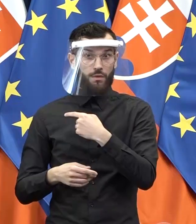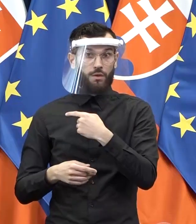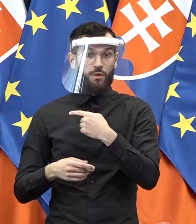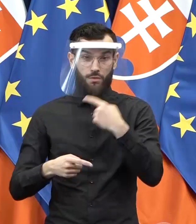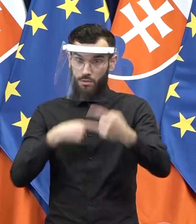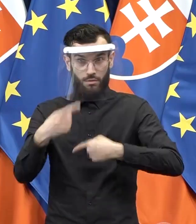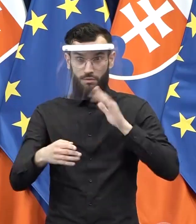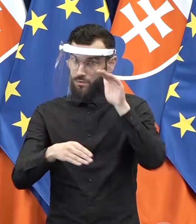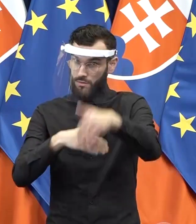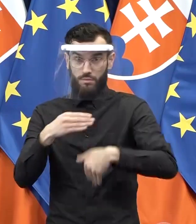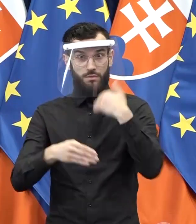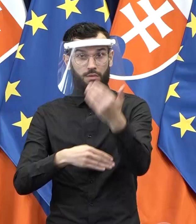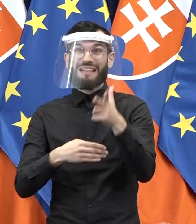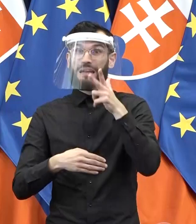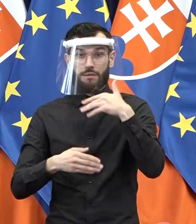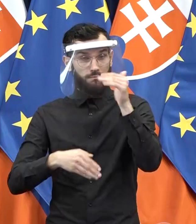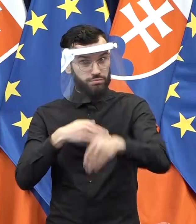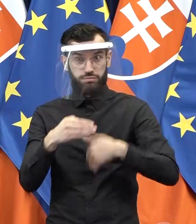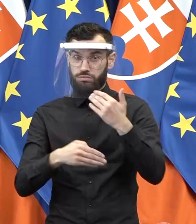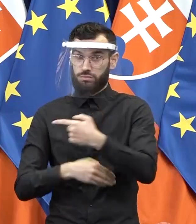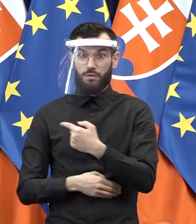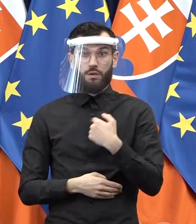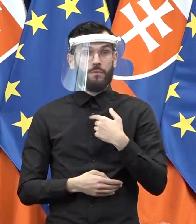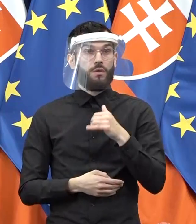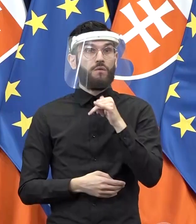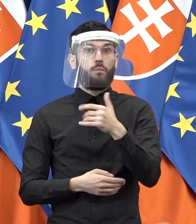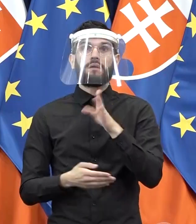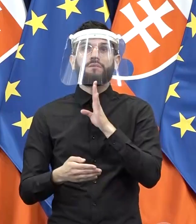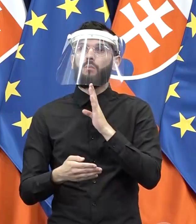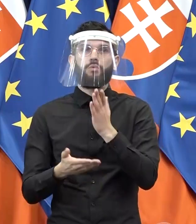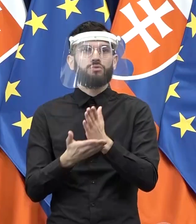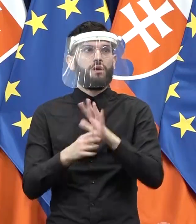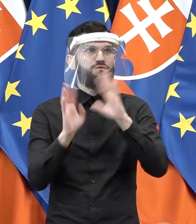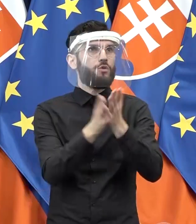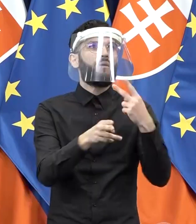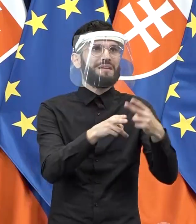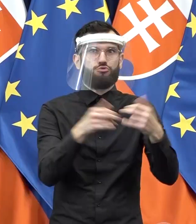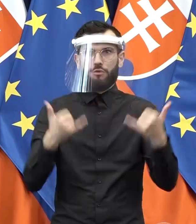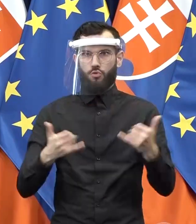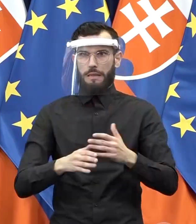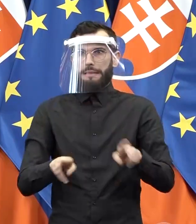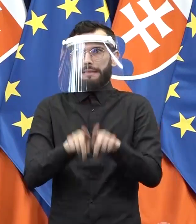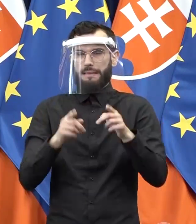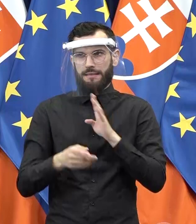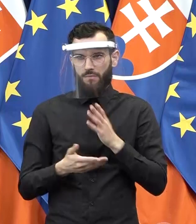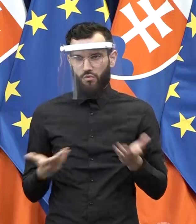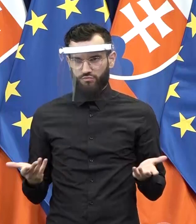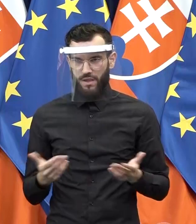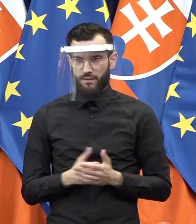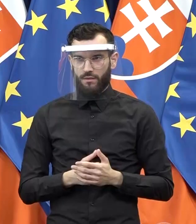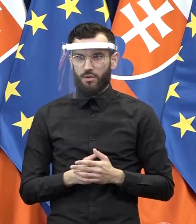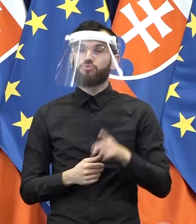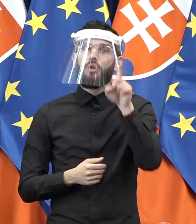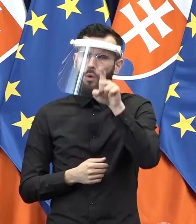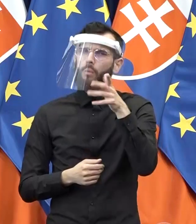noci. Takže nedokázali sme naozaj sa postaviť čoľom každému jednému neriešenému problému doteraz. Čiže v